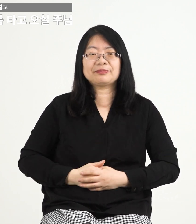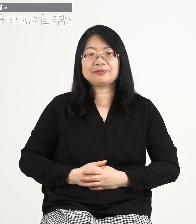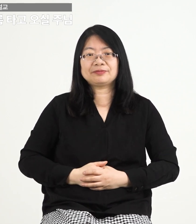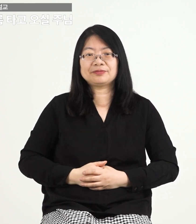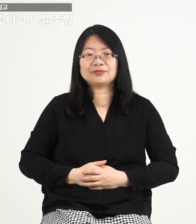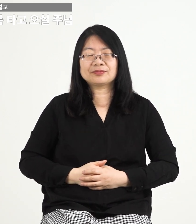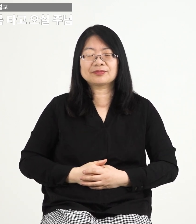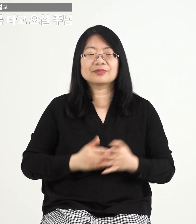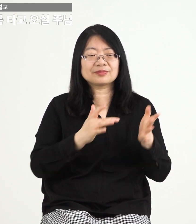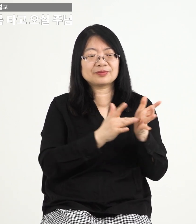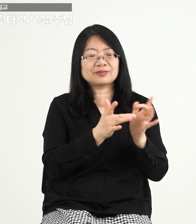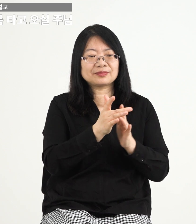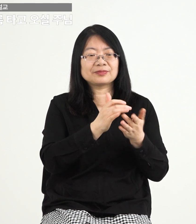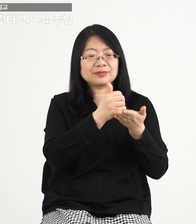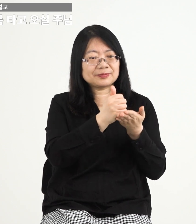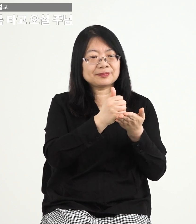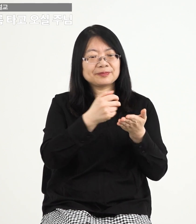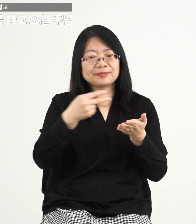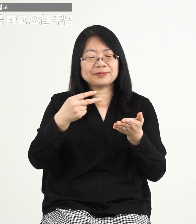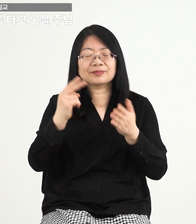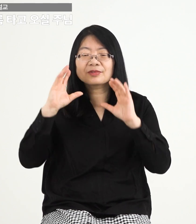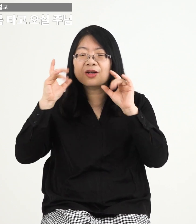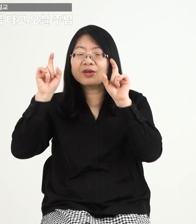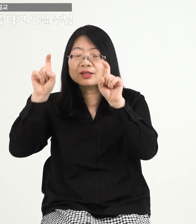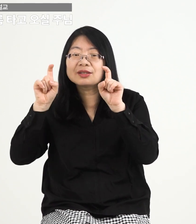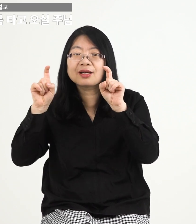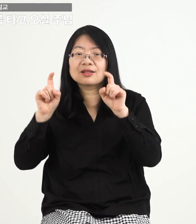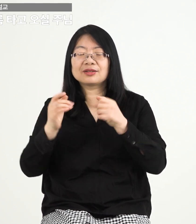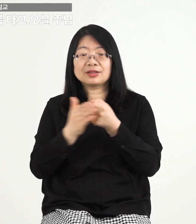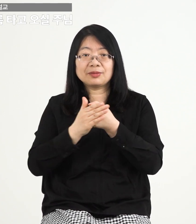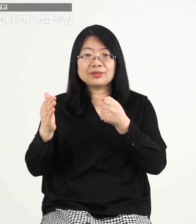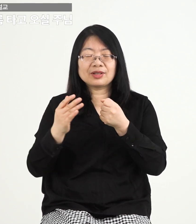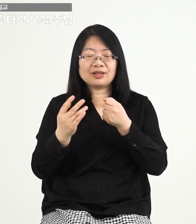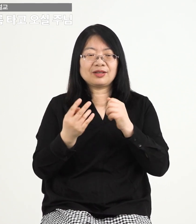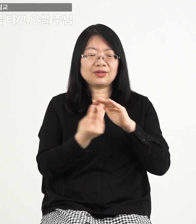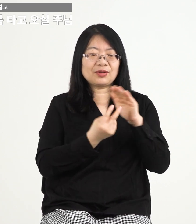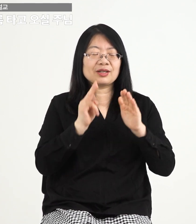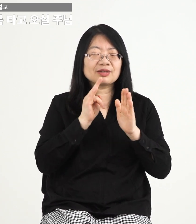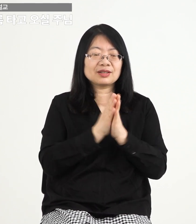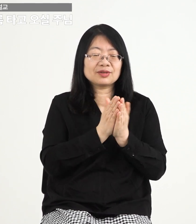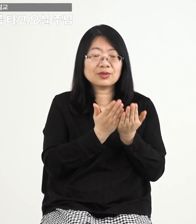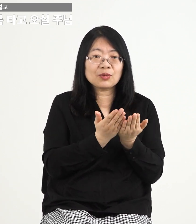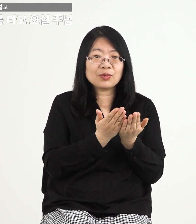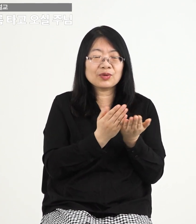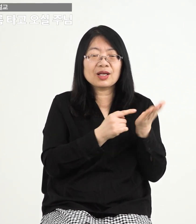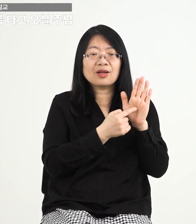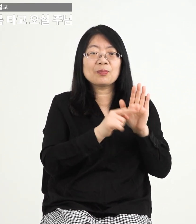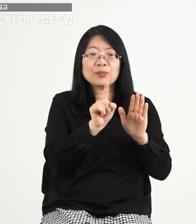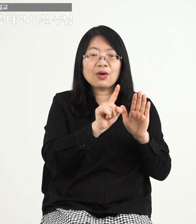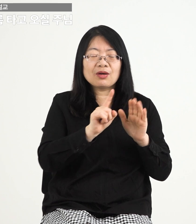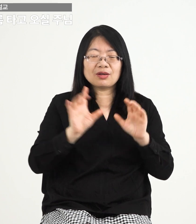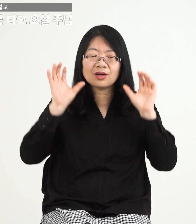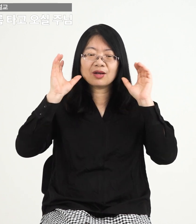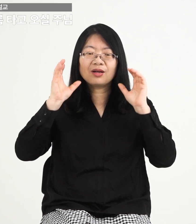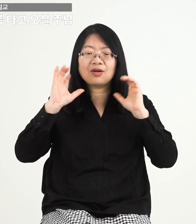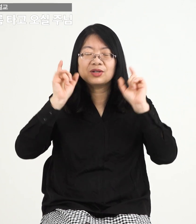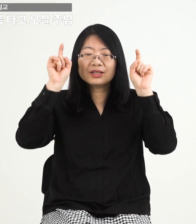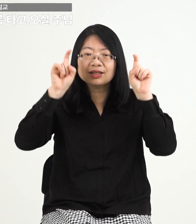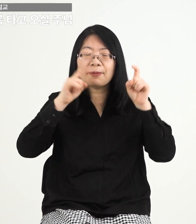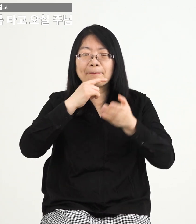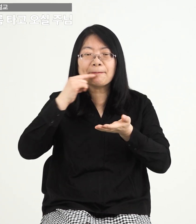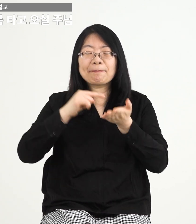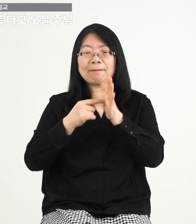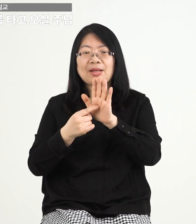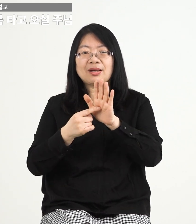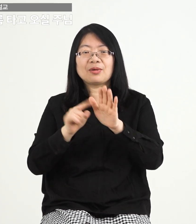예수 어린 양. 그래서 요한계시록에서는 어린 양의 피가 많이 소개되는